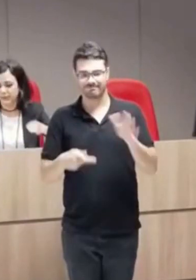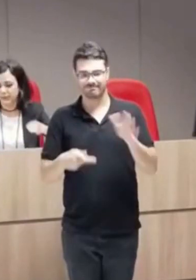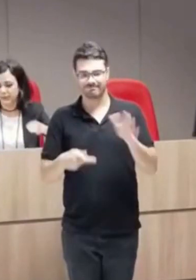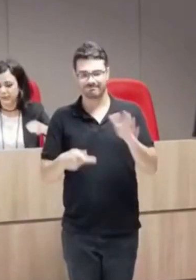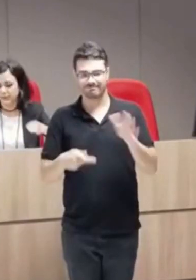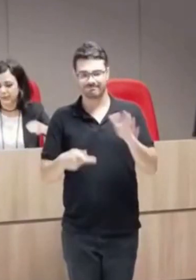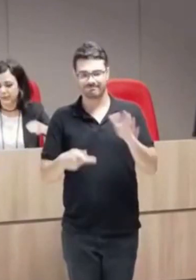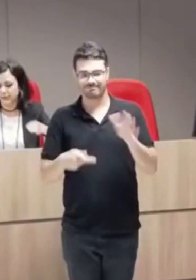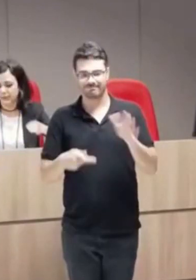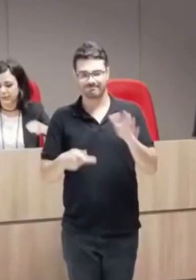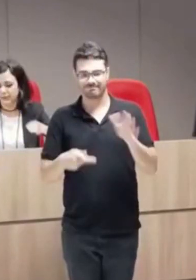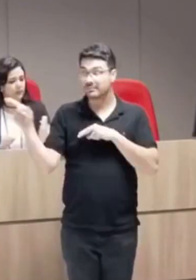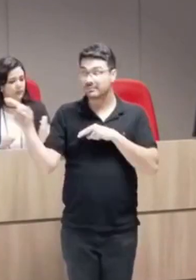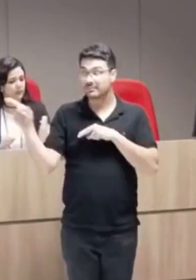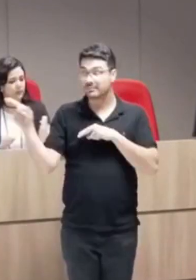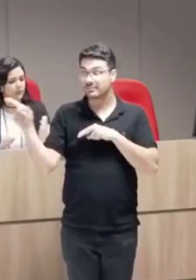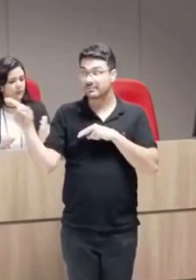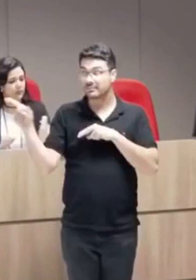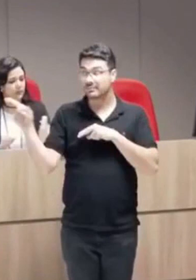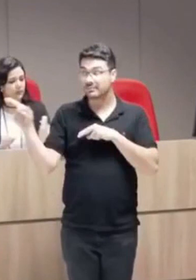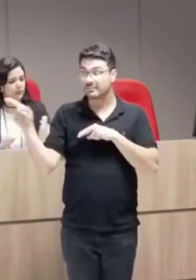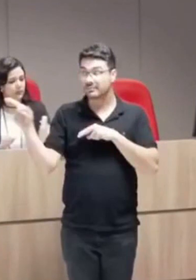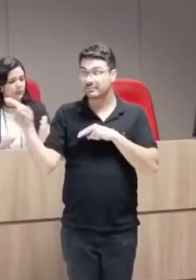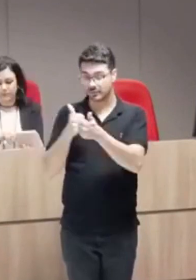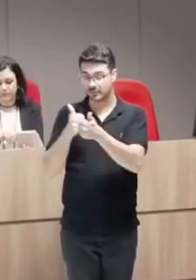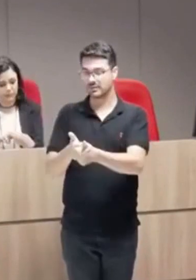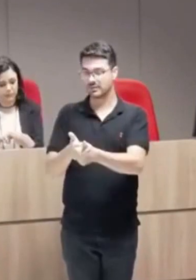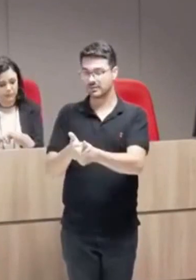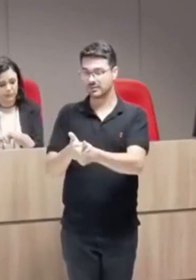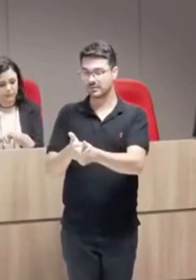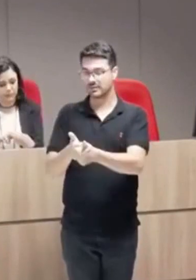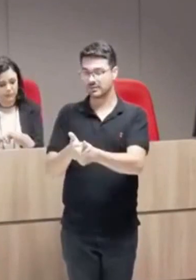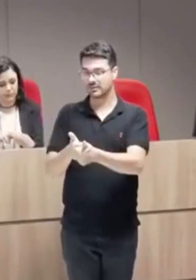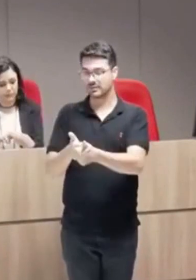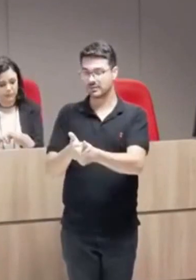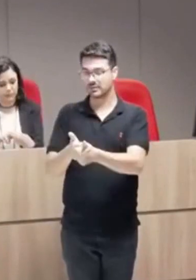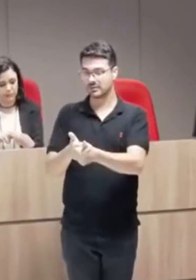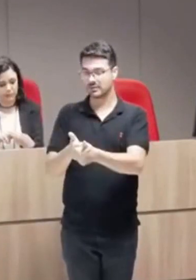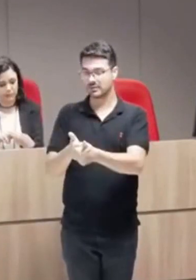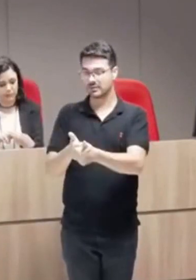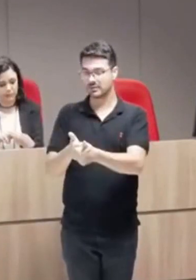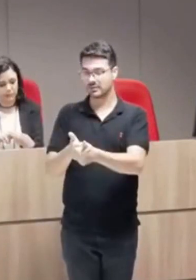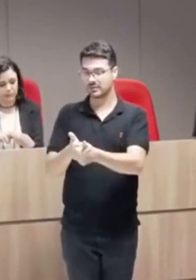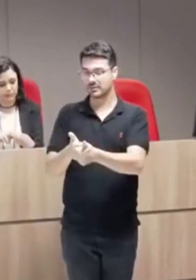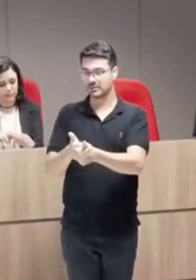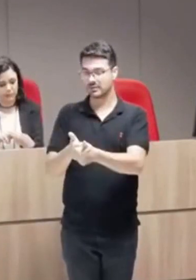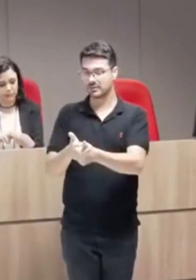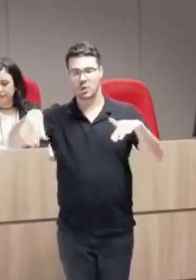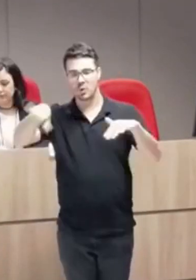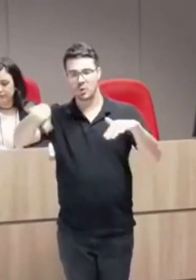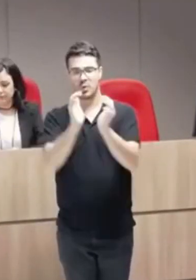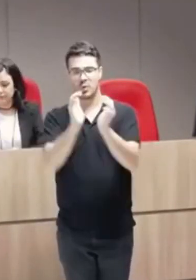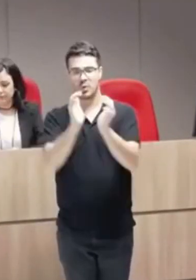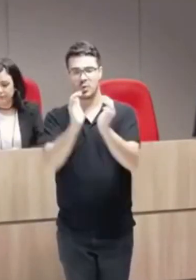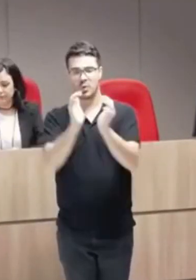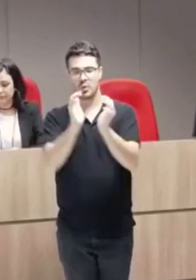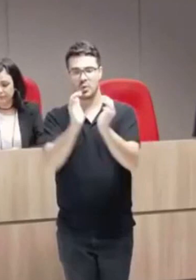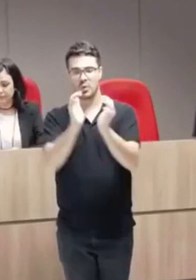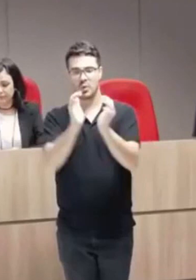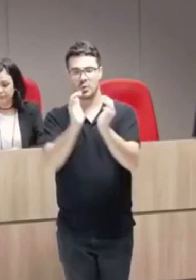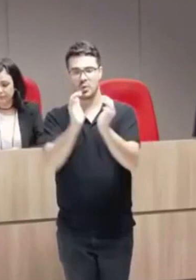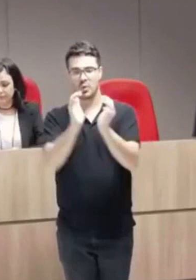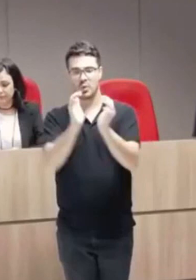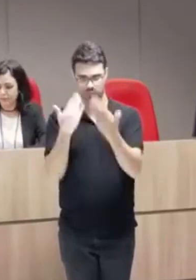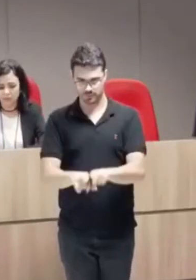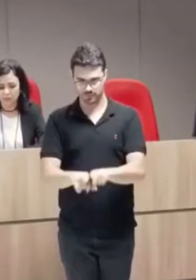o mecanismo, aí a gente percebe, Luz, pelo esse trabalho, pelo trabalho também das comunidades terapêuticas, que são, em grande medida